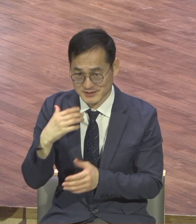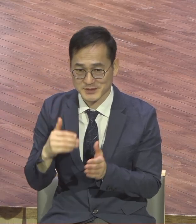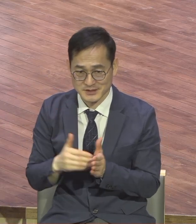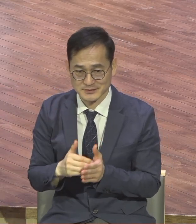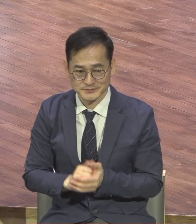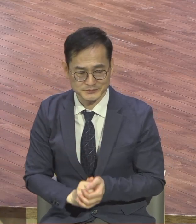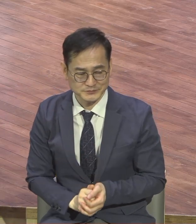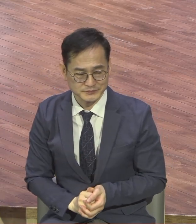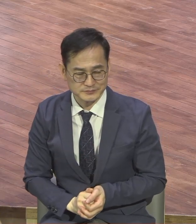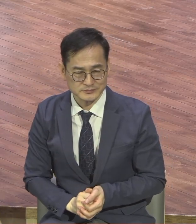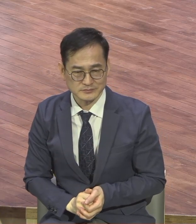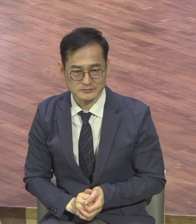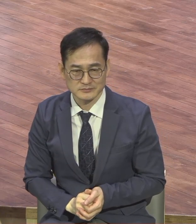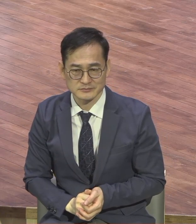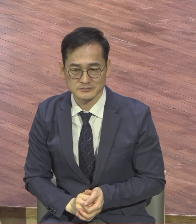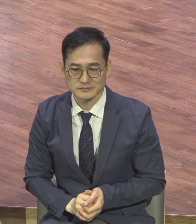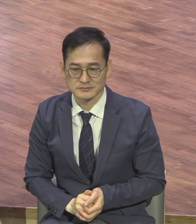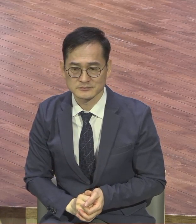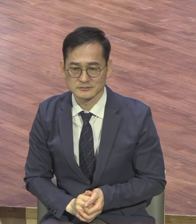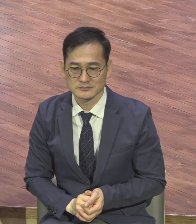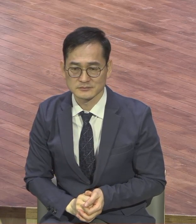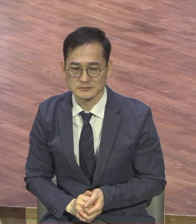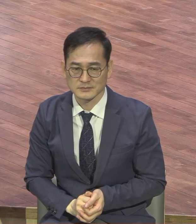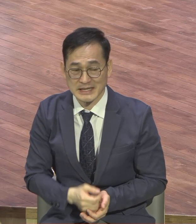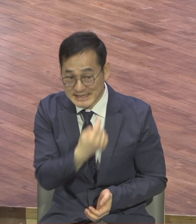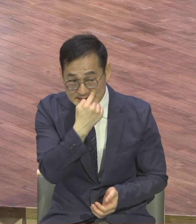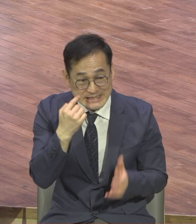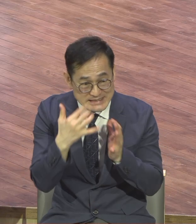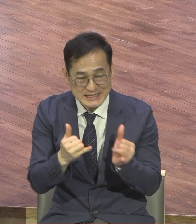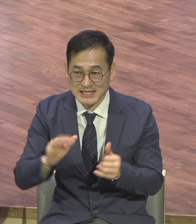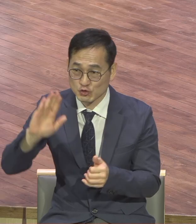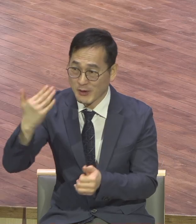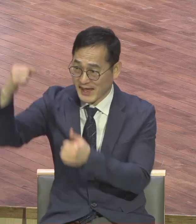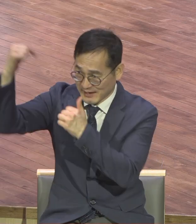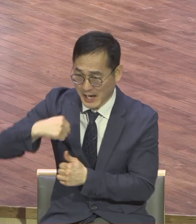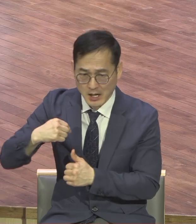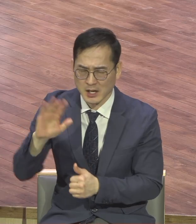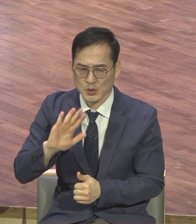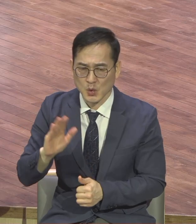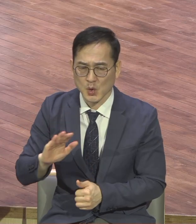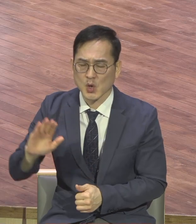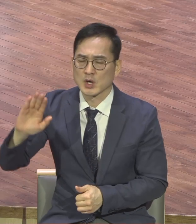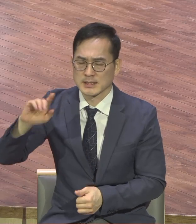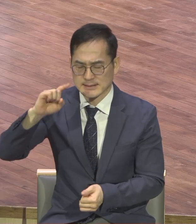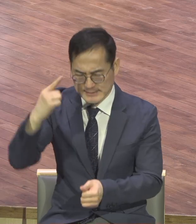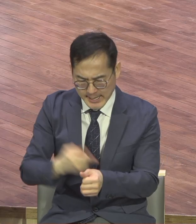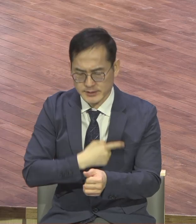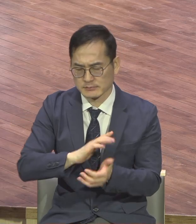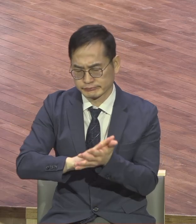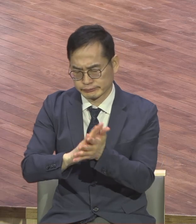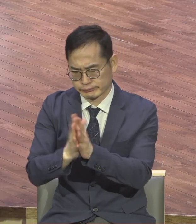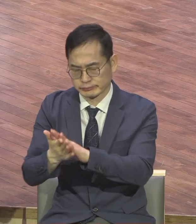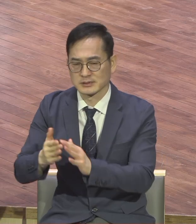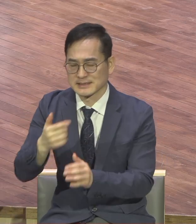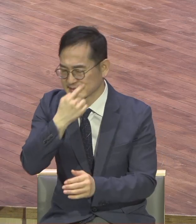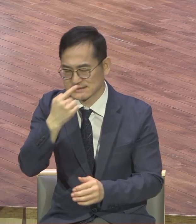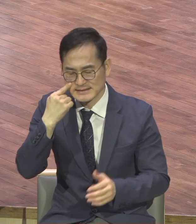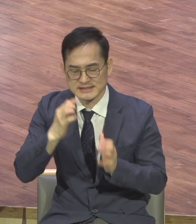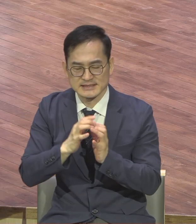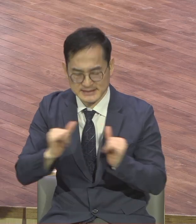되게 만들어 주겠다는 겁니다. 뭘 되라 했으면 되라는 종교예요. 되라가 아니에요. 저절로 되게 돼 있어요.